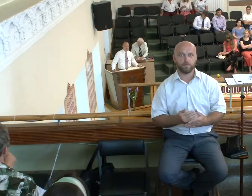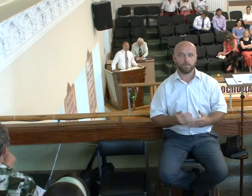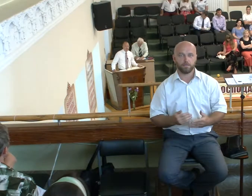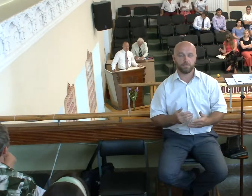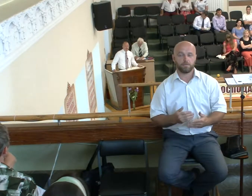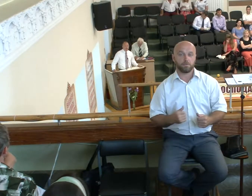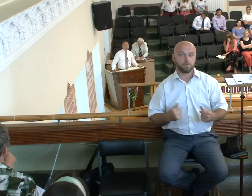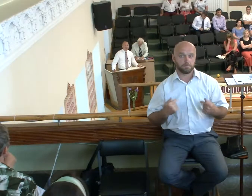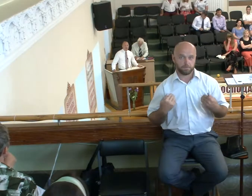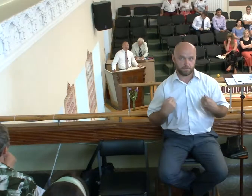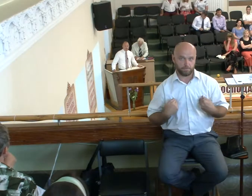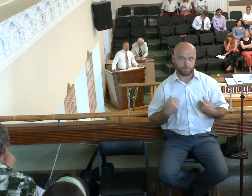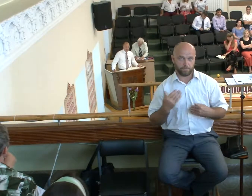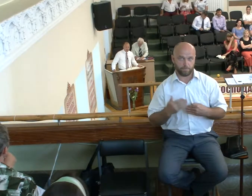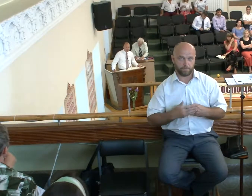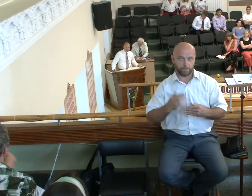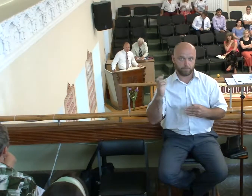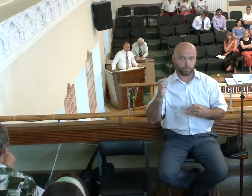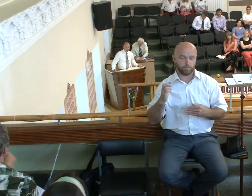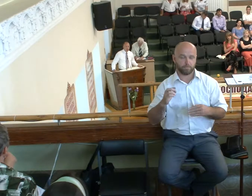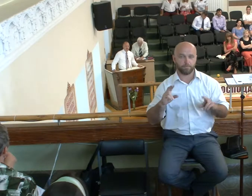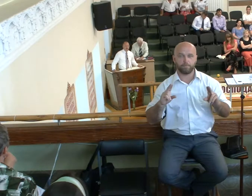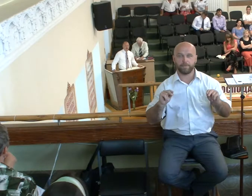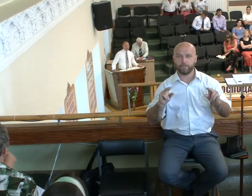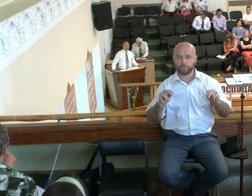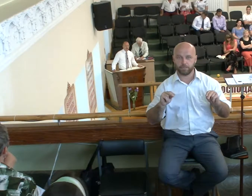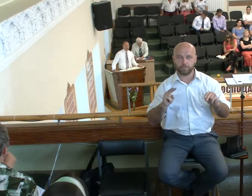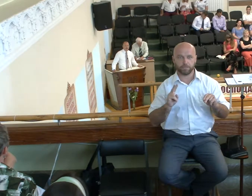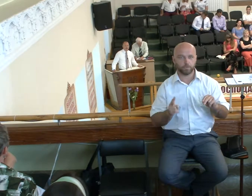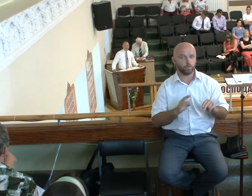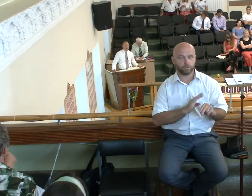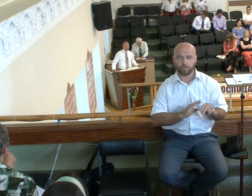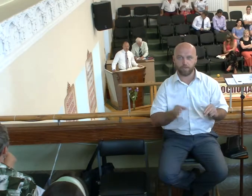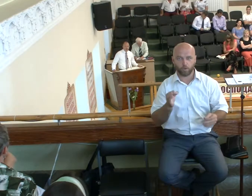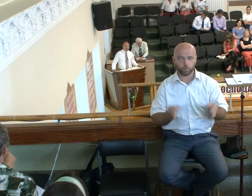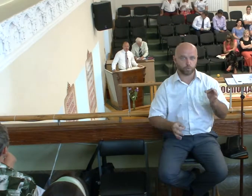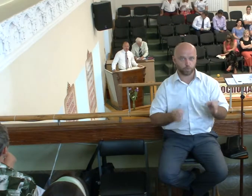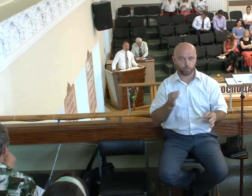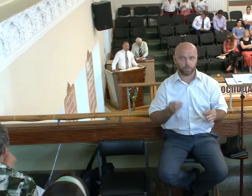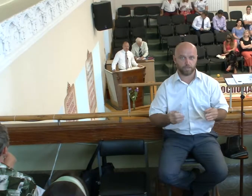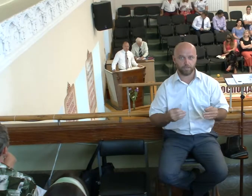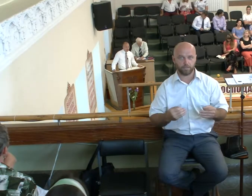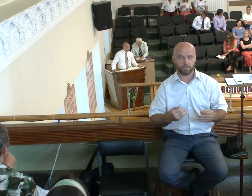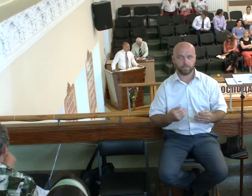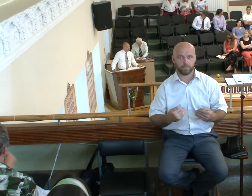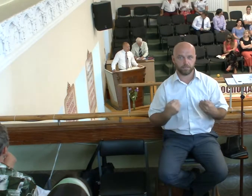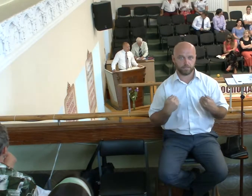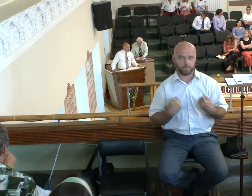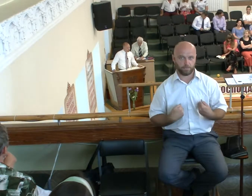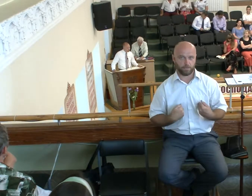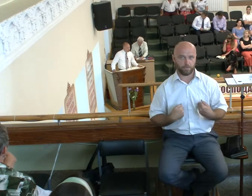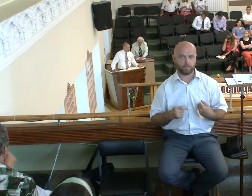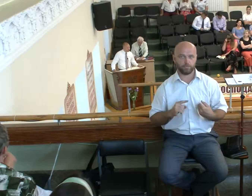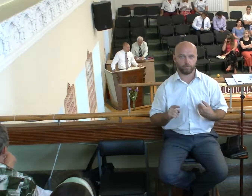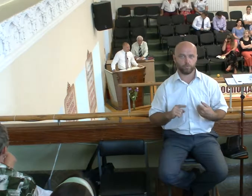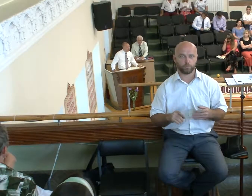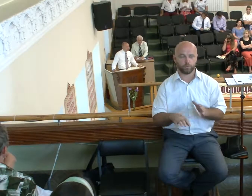Богом. Блажен, кто не осуждает себя в том,